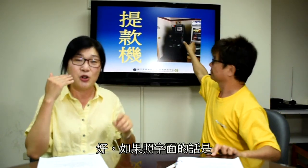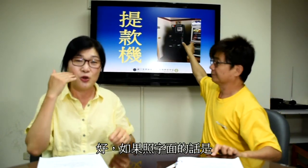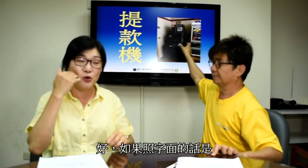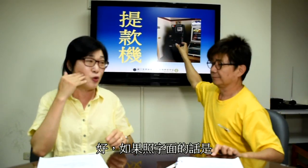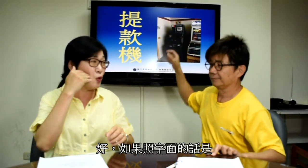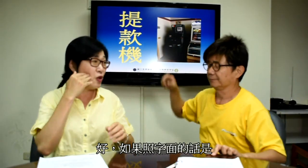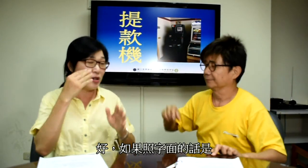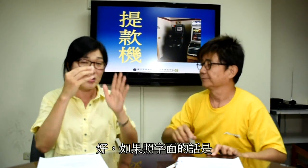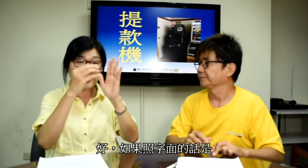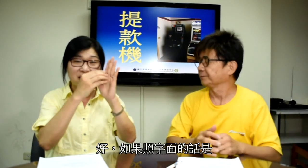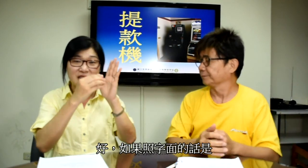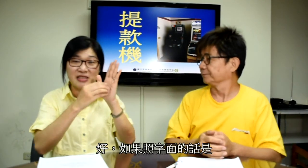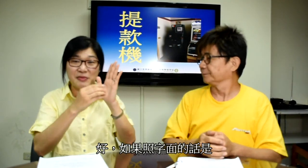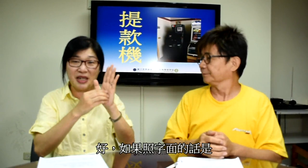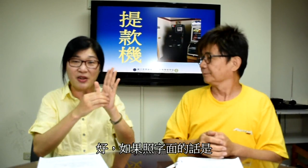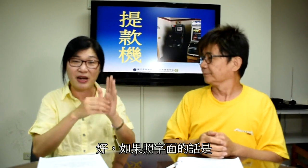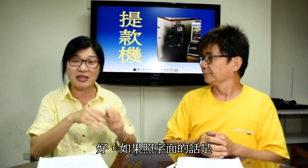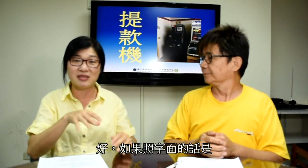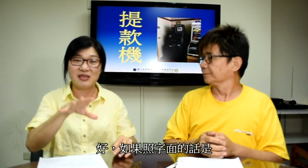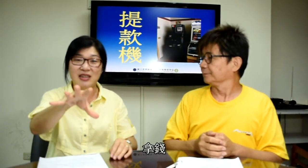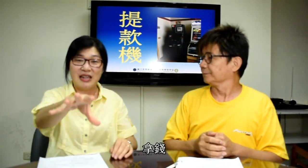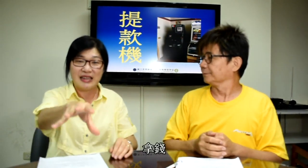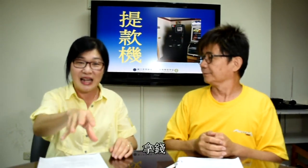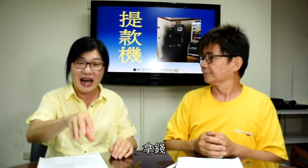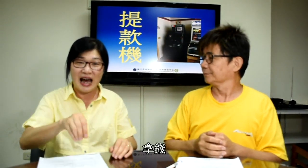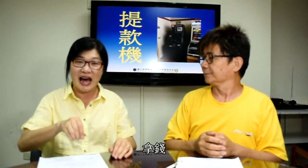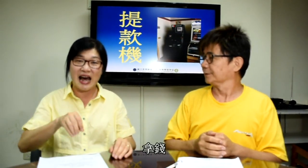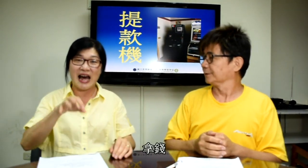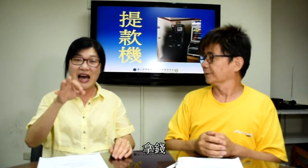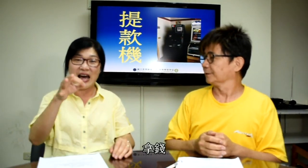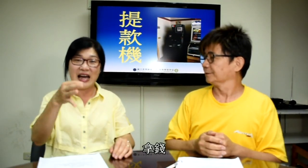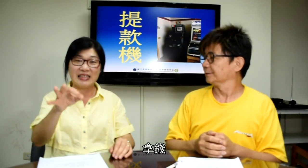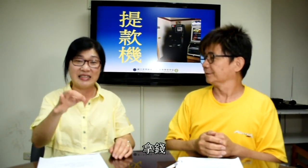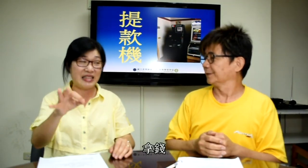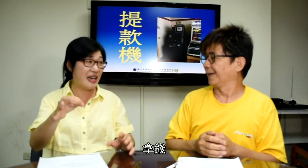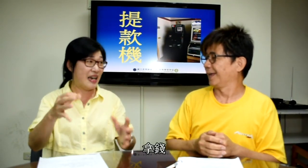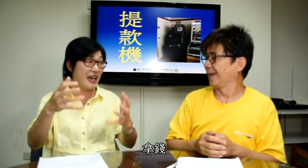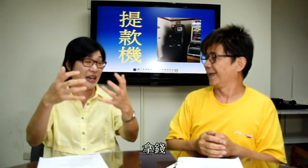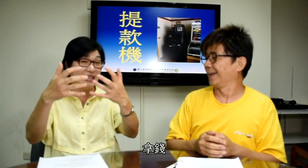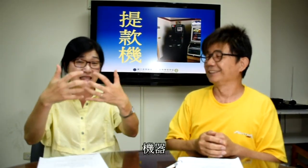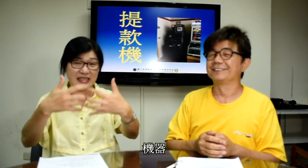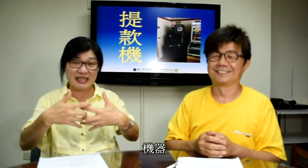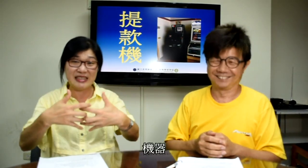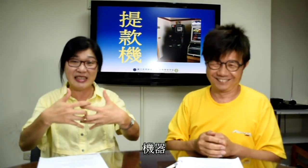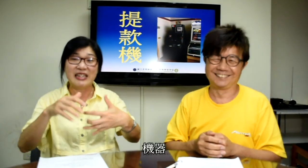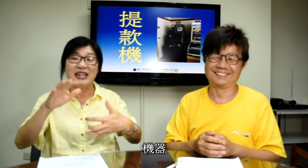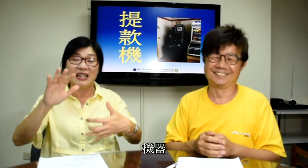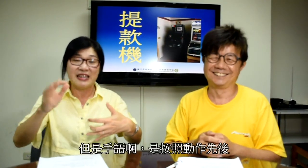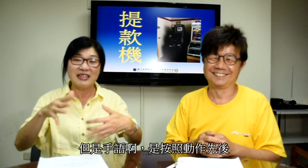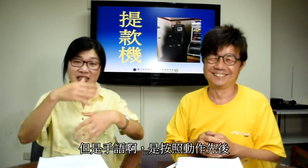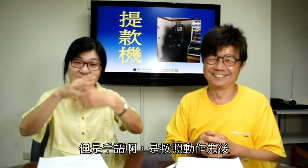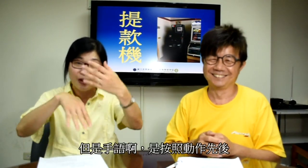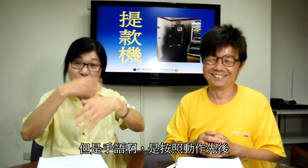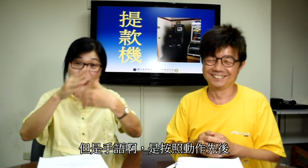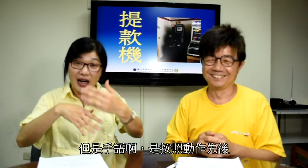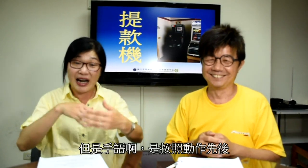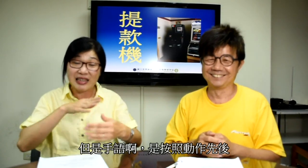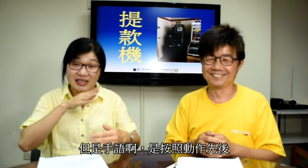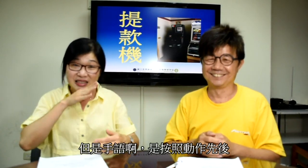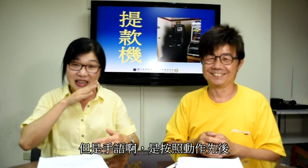如果照字面的话是拿钱机器，但是手语啊是按